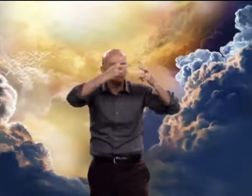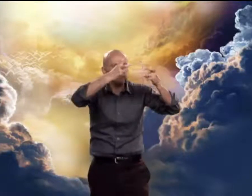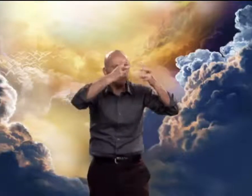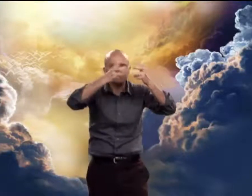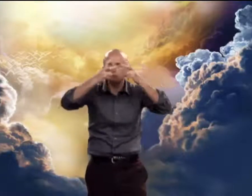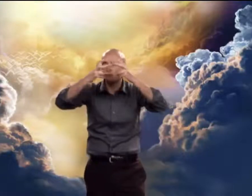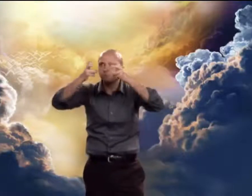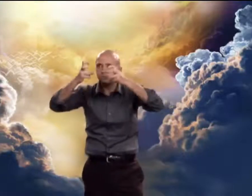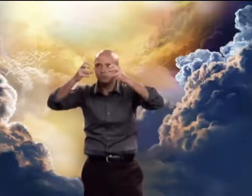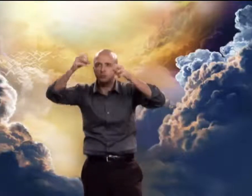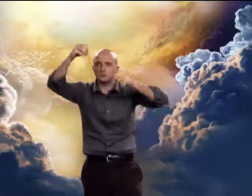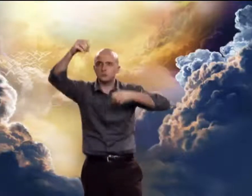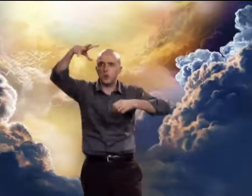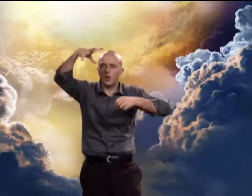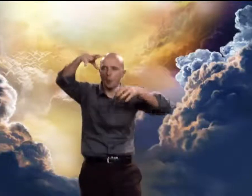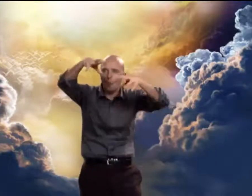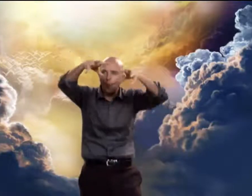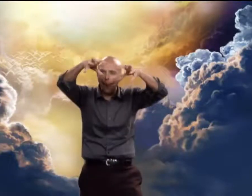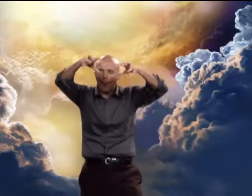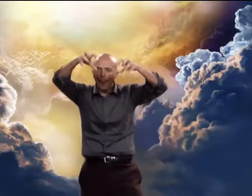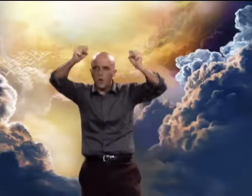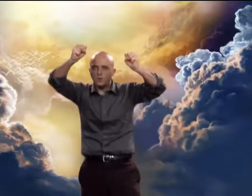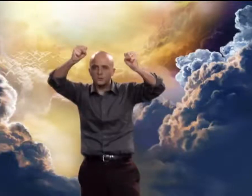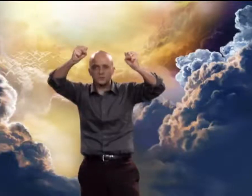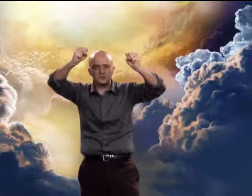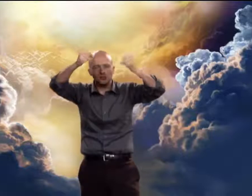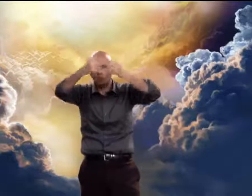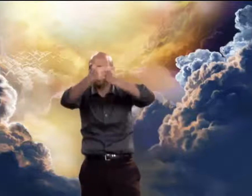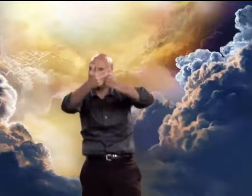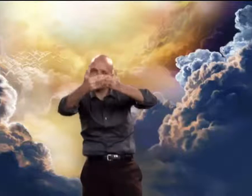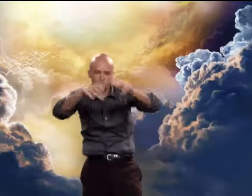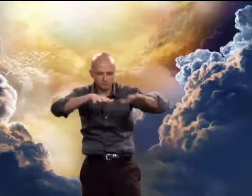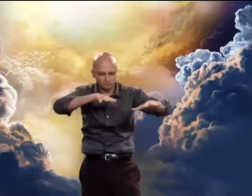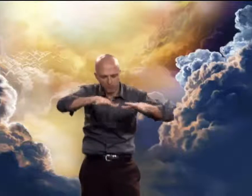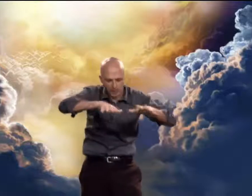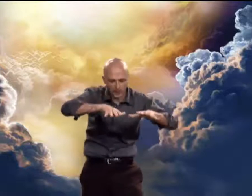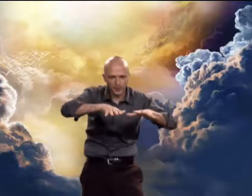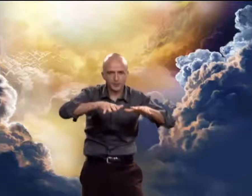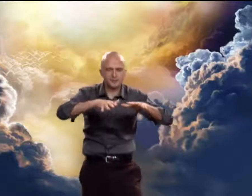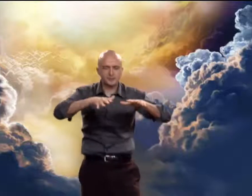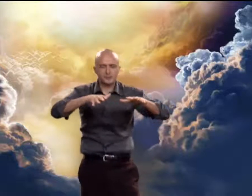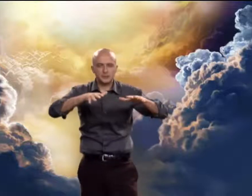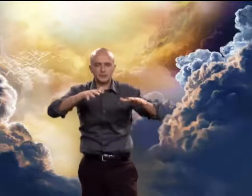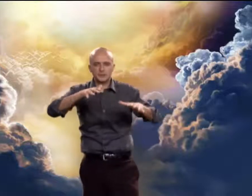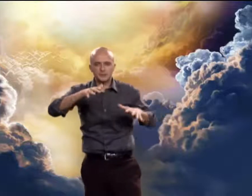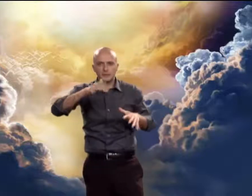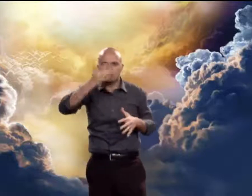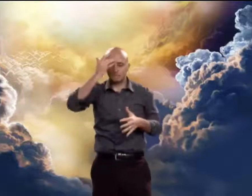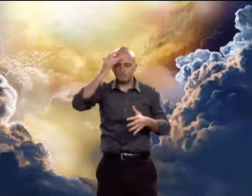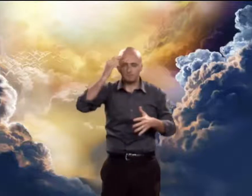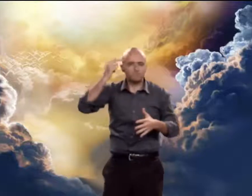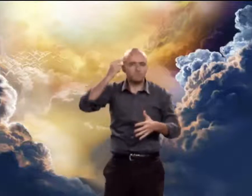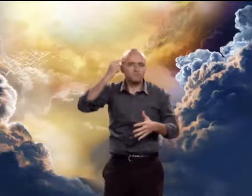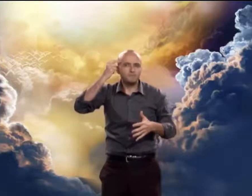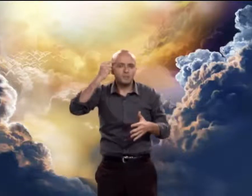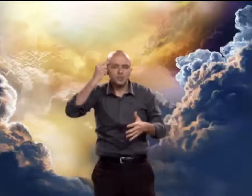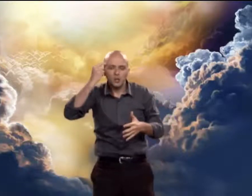e glorifiquem-no, pois chegou a hora do seu juízo. Adorem aquele que fez os céus, a terra, o